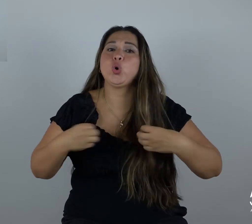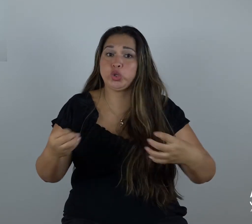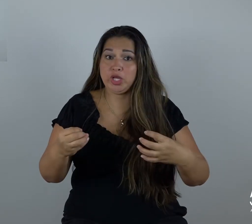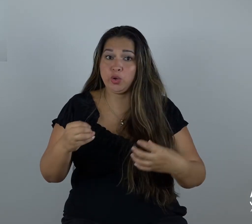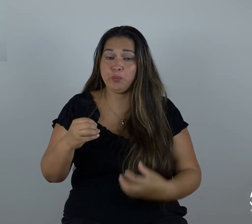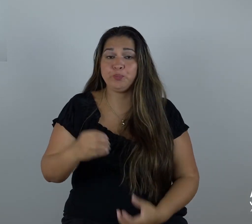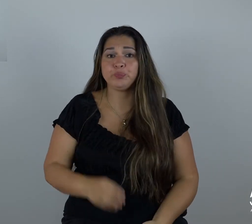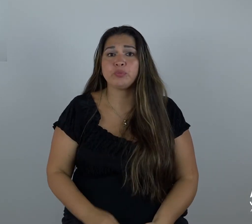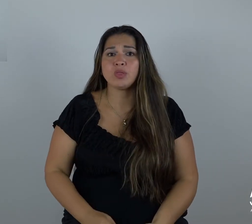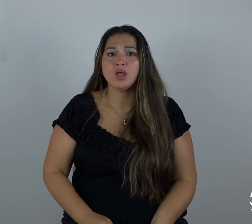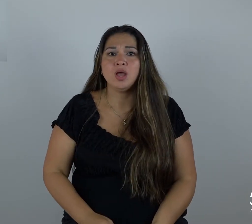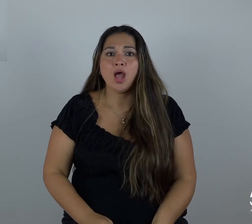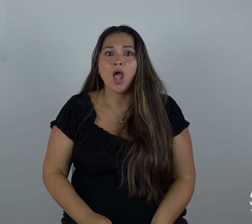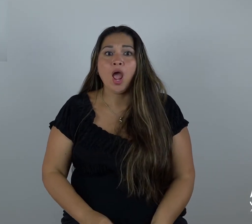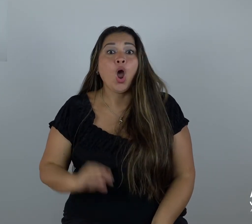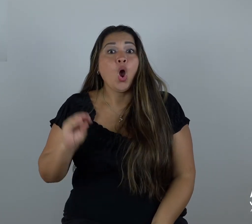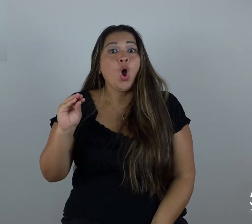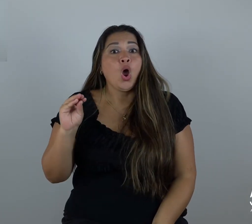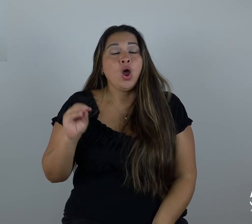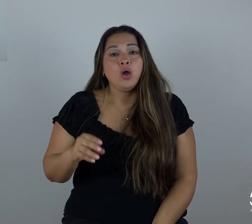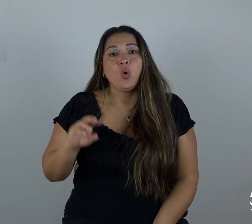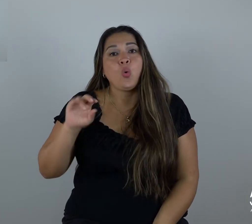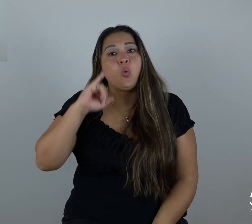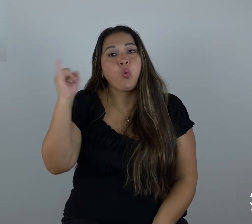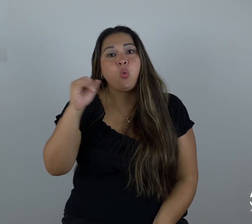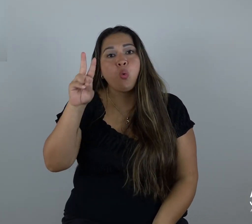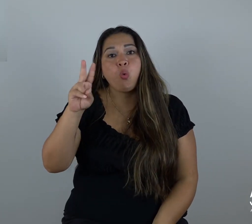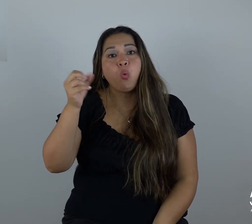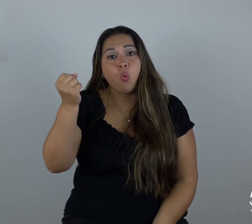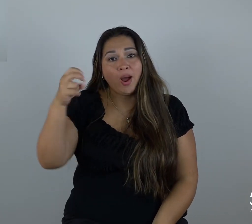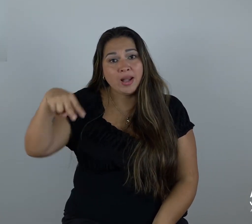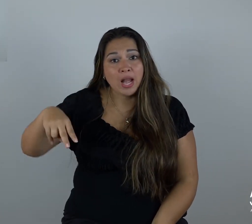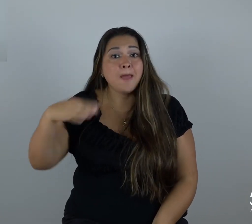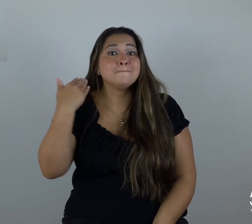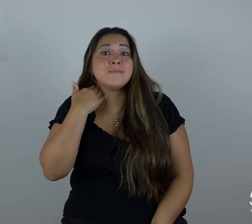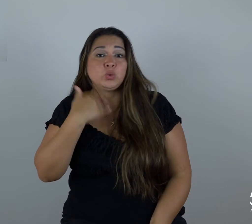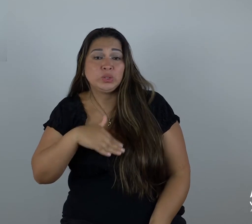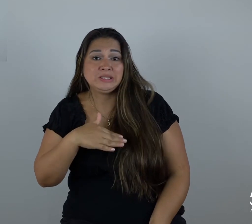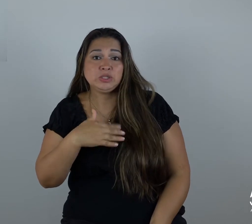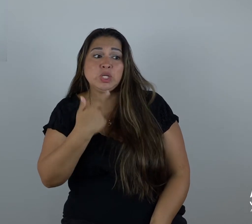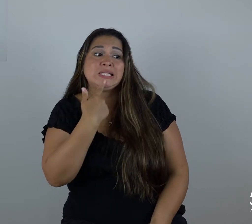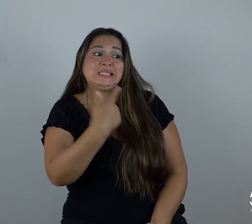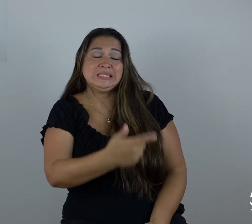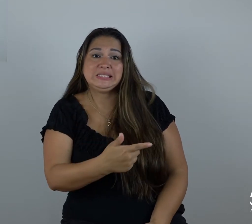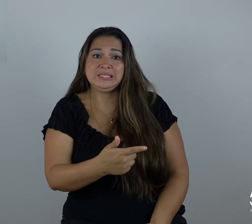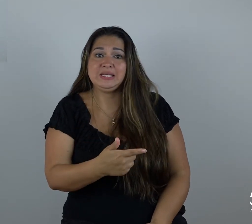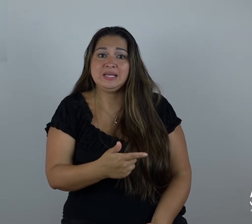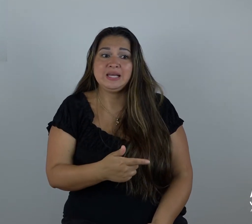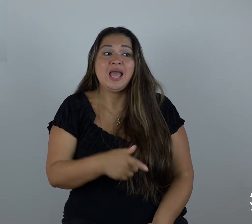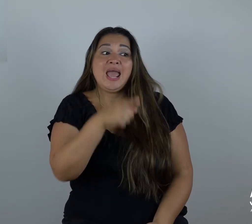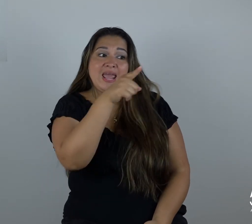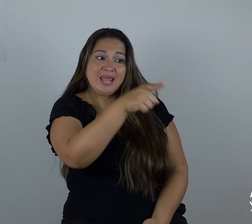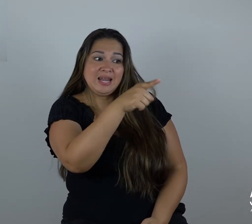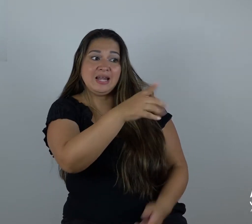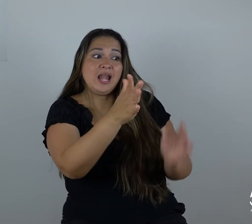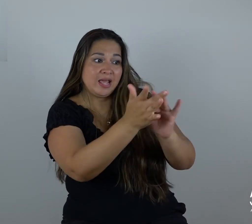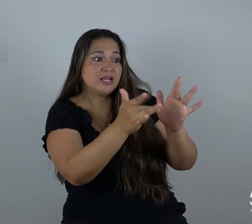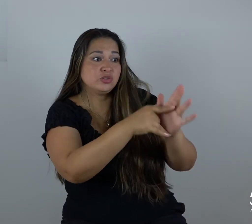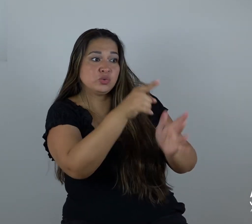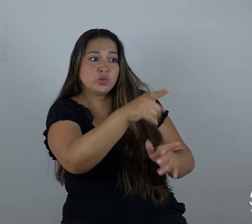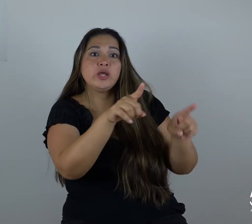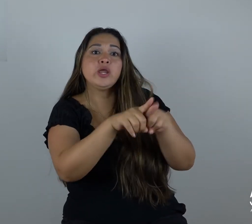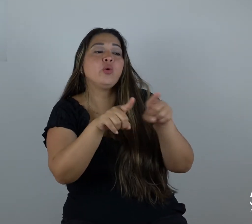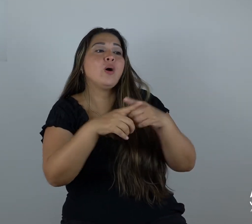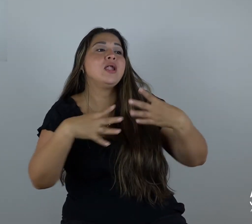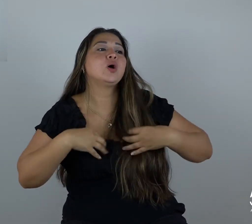Juan el Bautista, cuando vio a Jesucristo, lo primero que dijo es: este es el cordero que quita el pecado del mundo. De igual manera,